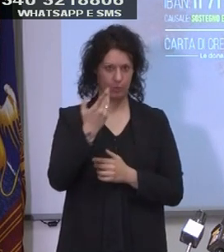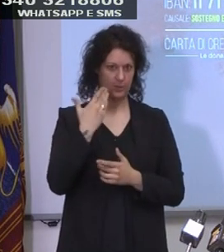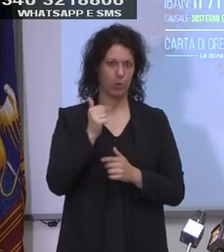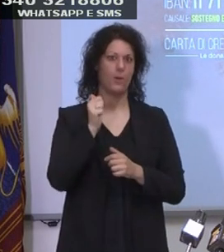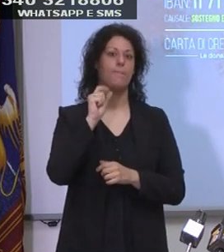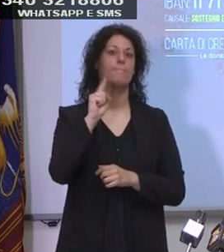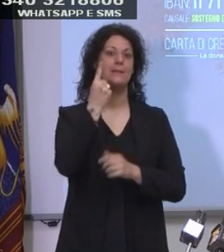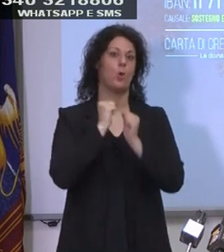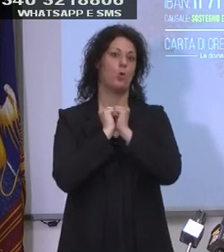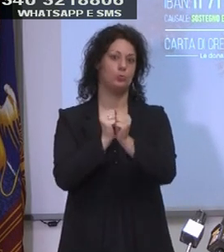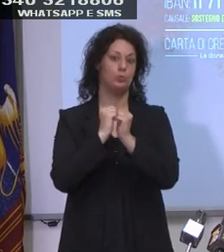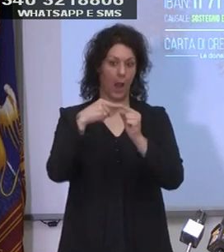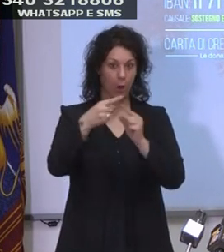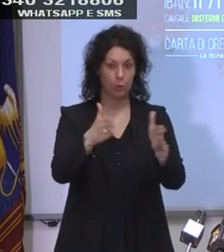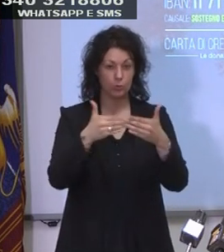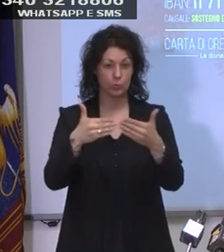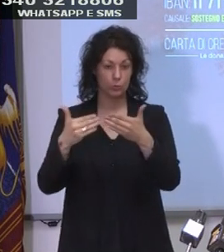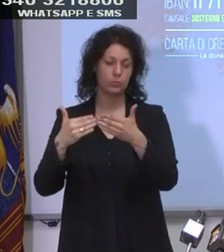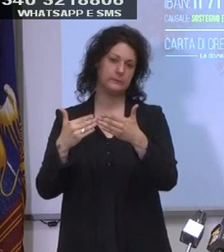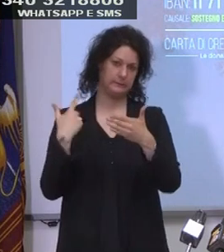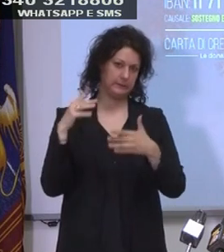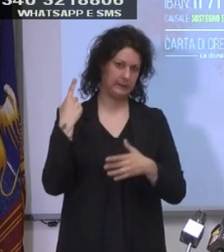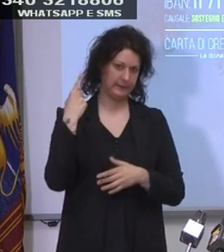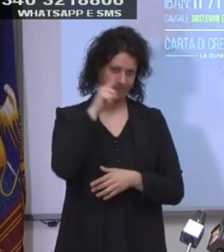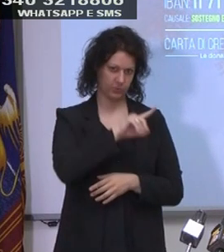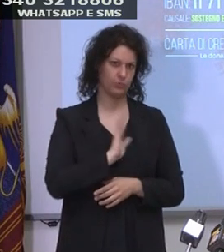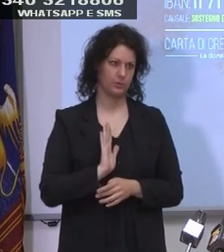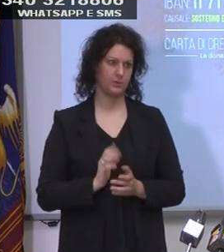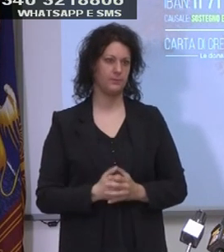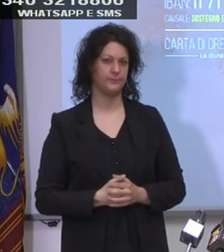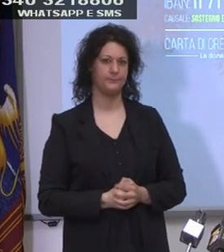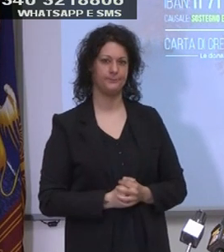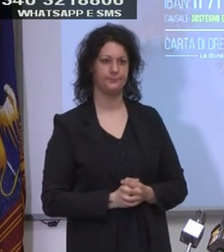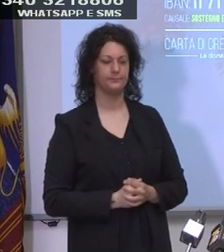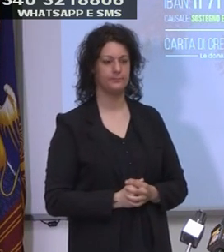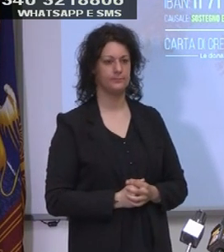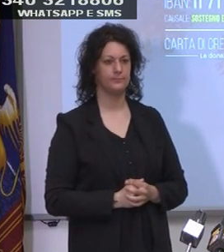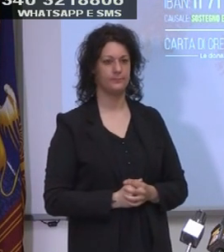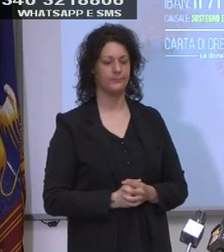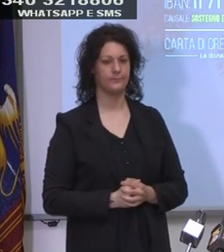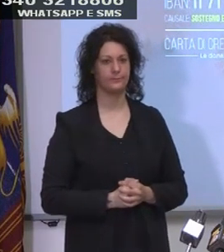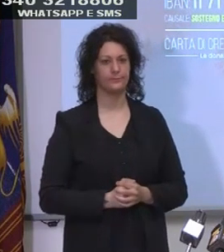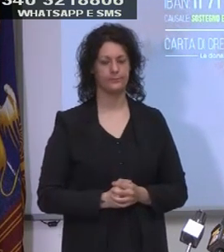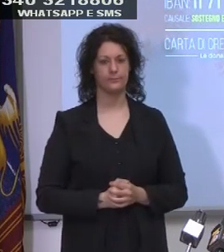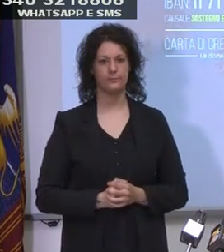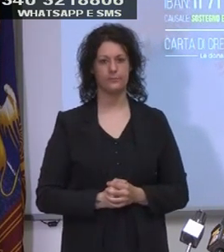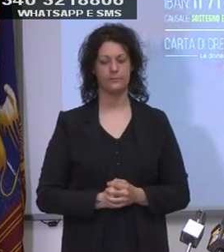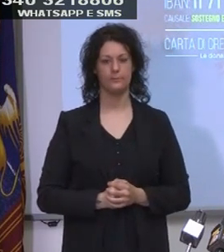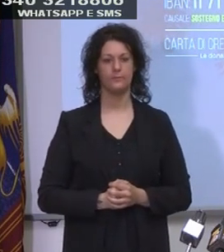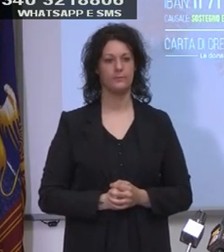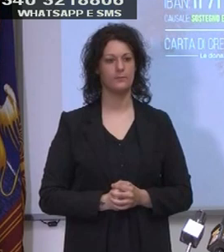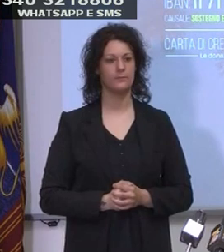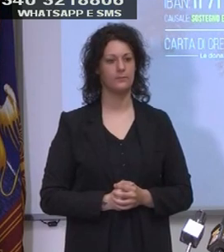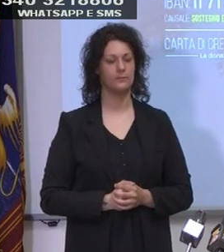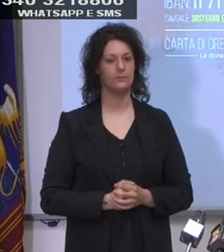gente che non si può aprire dura. Parisi, Rai News 24, Salma. Però io poi direi, dai prossimi giorni,